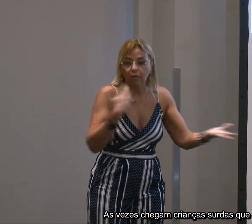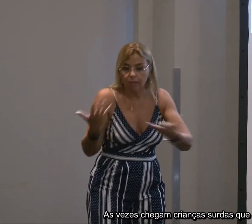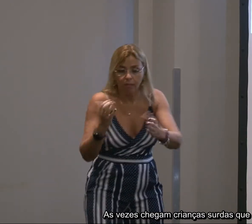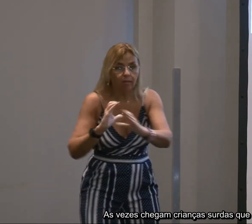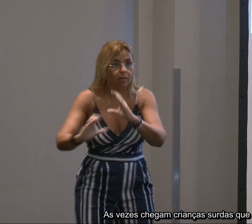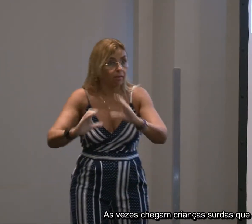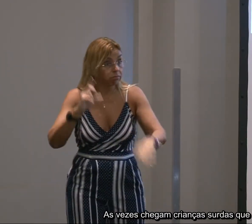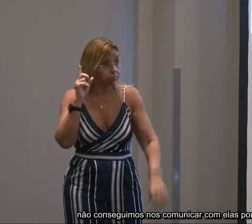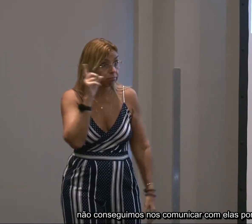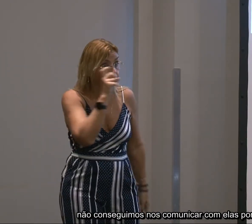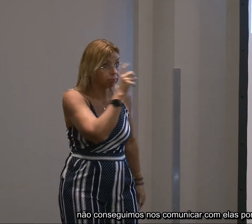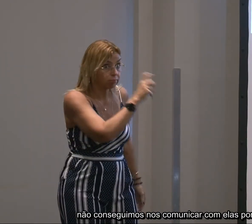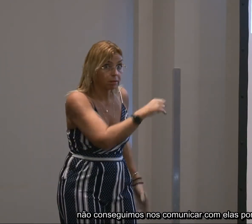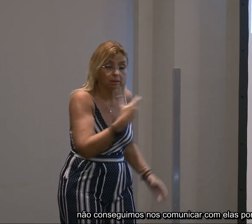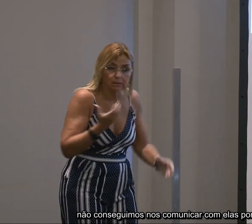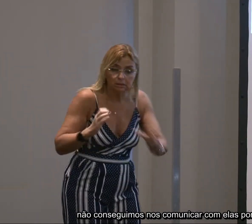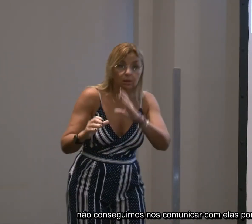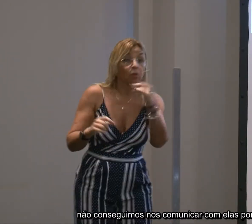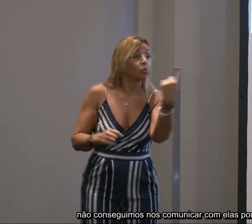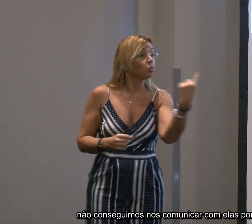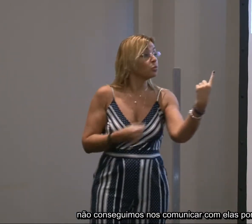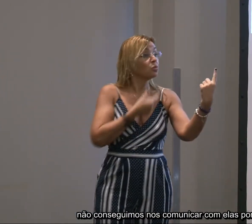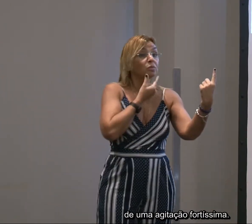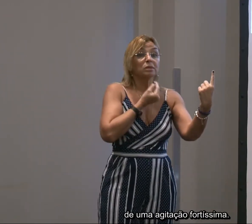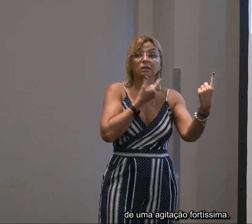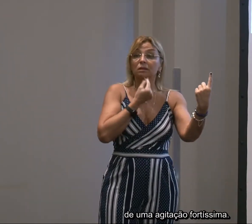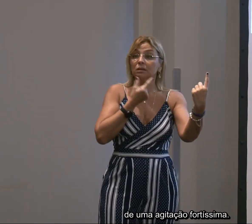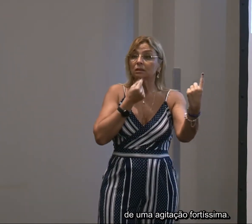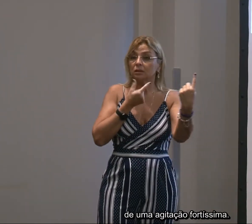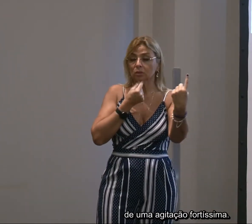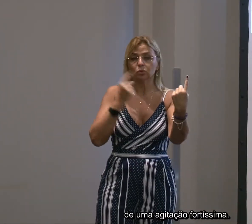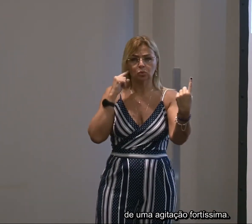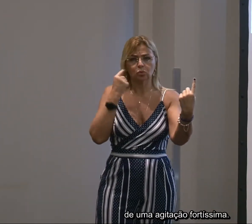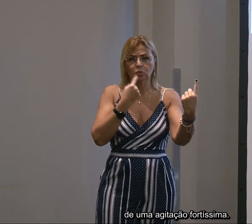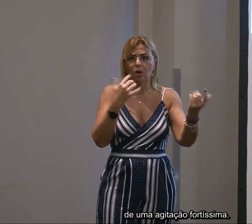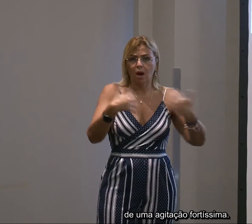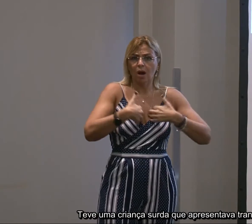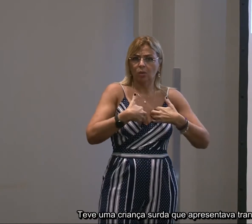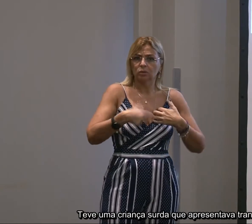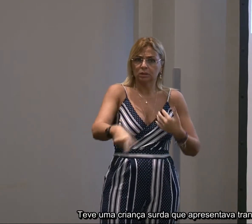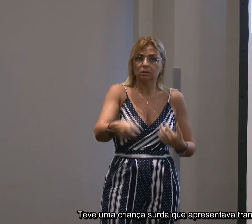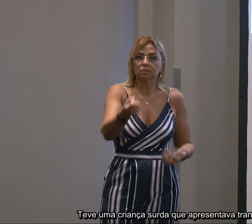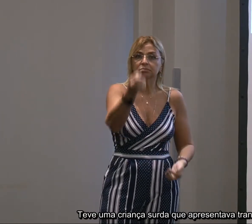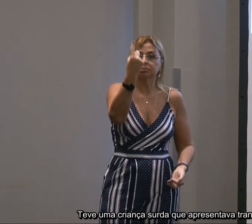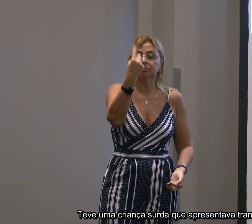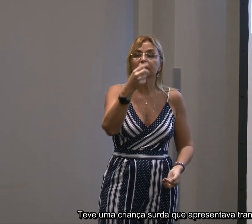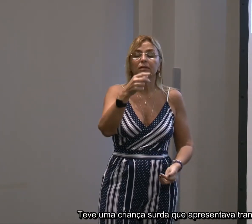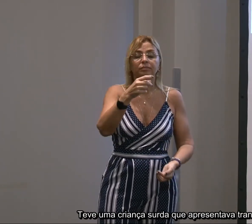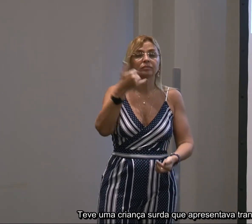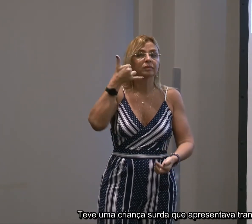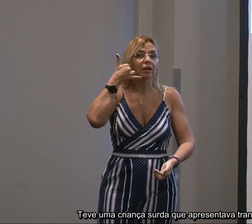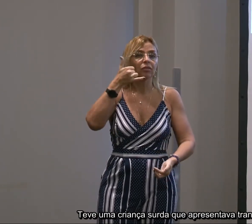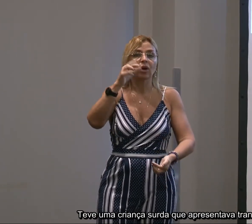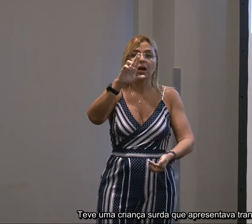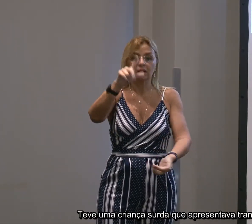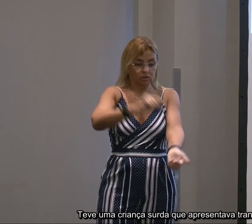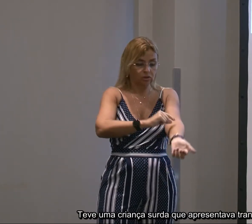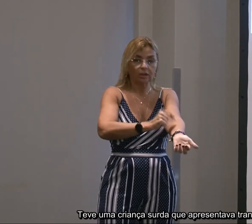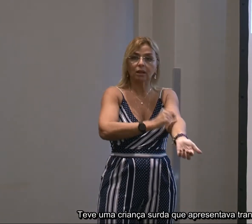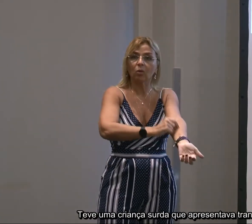crianças surdas que a gente não consegue se comunicar com elas por conta de uma agitação fortíssima. Teve uma criança surda que apresentava